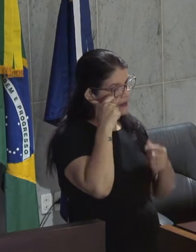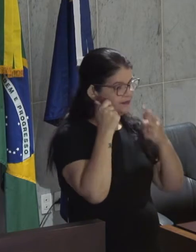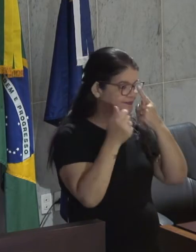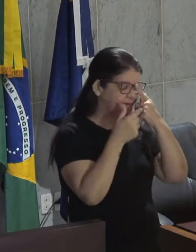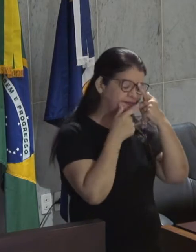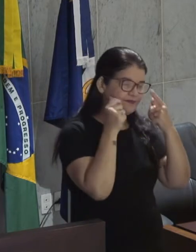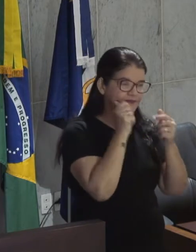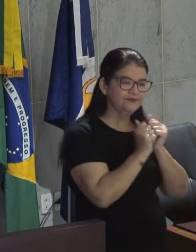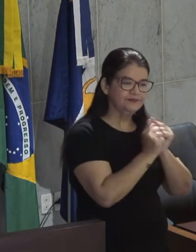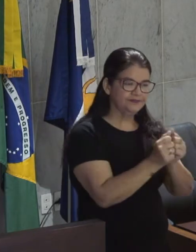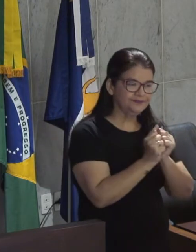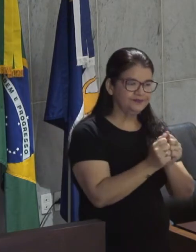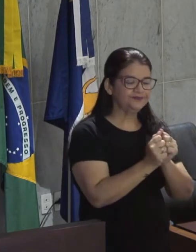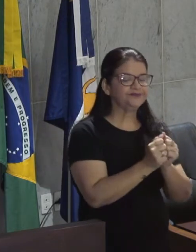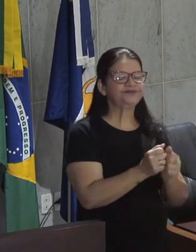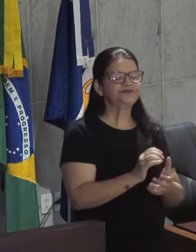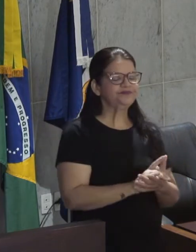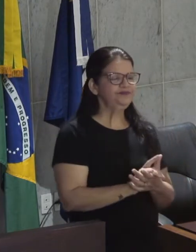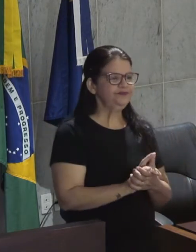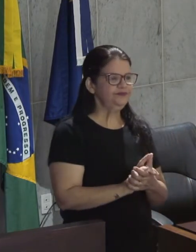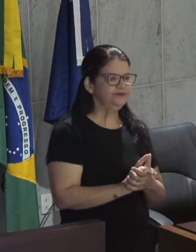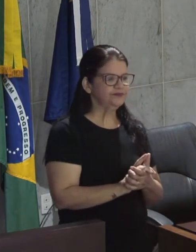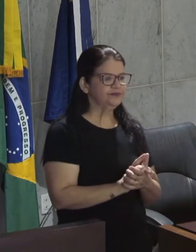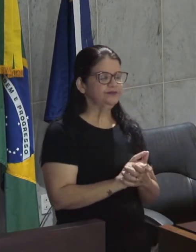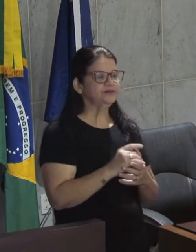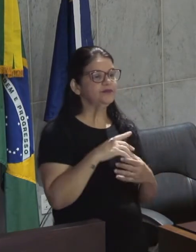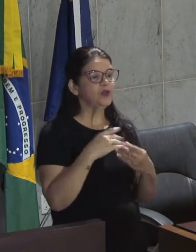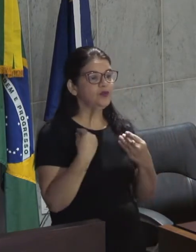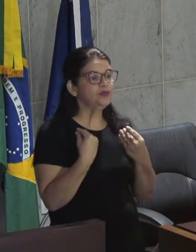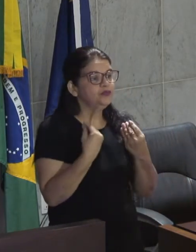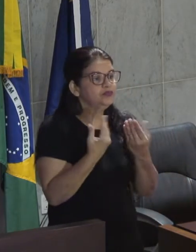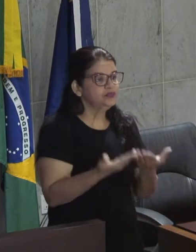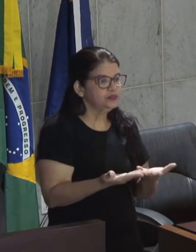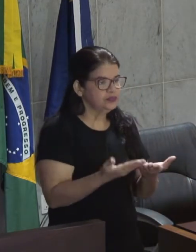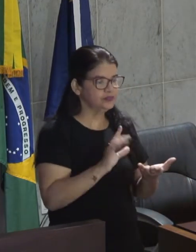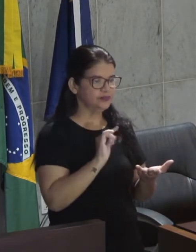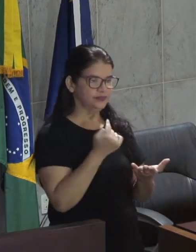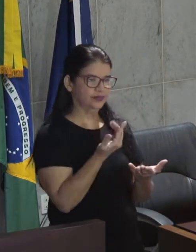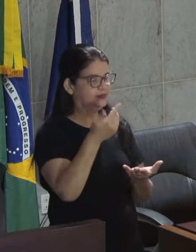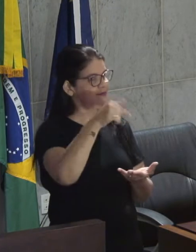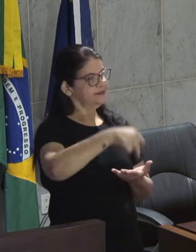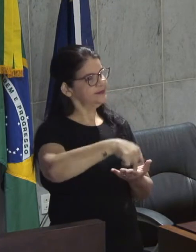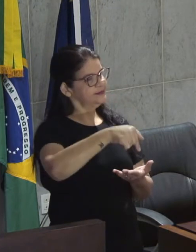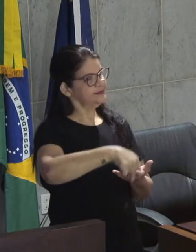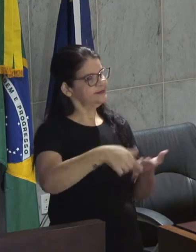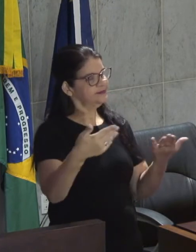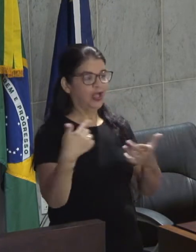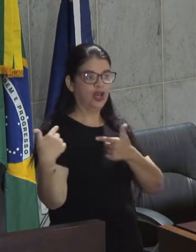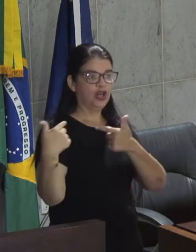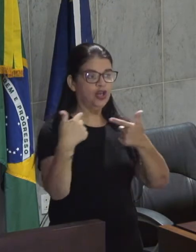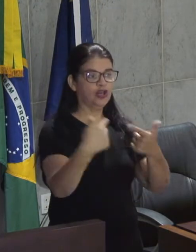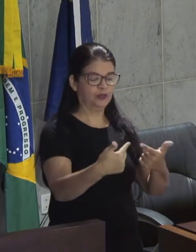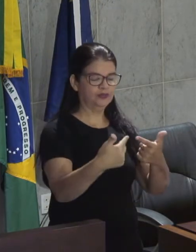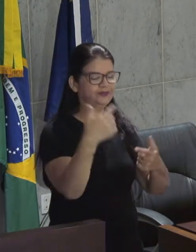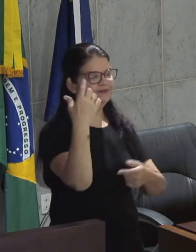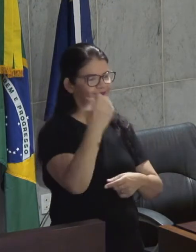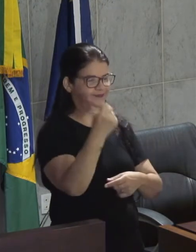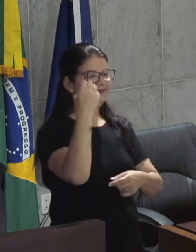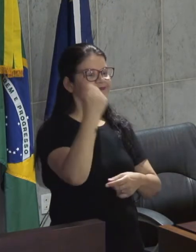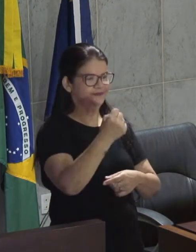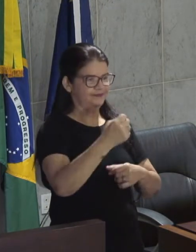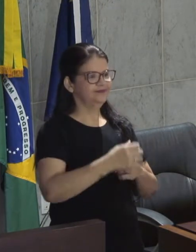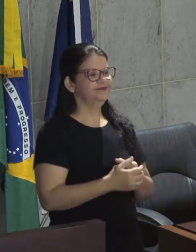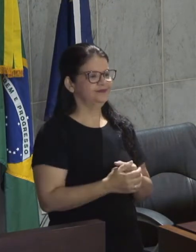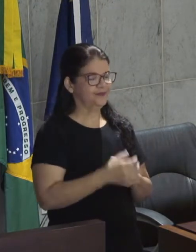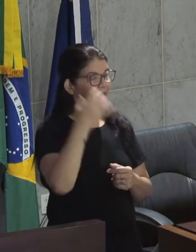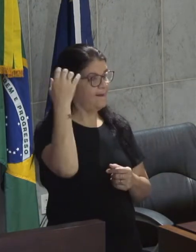Companheiras e companheiras e companheiros que nos trazem aqui hoje, a nossa luta pela Previdência.